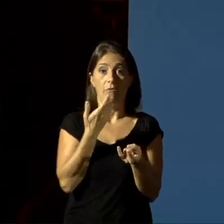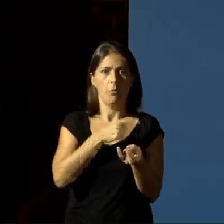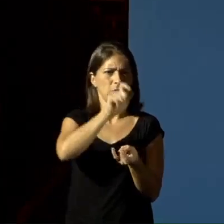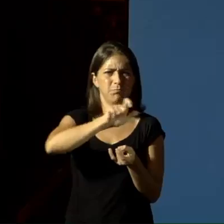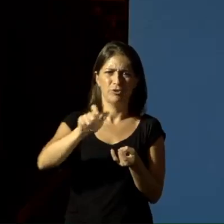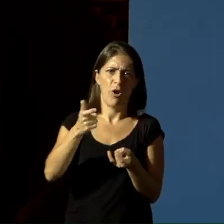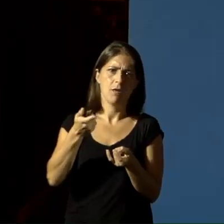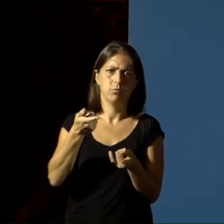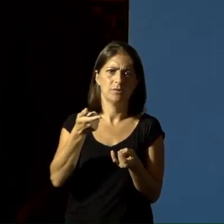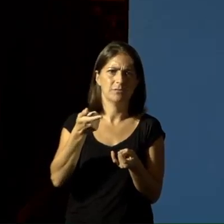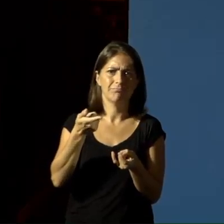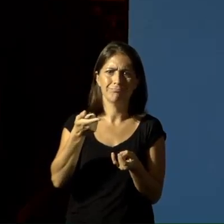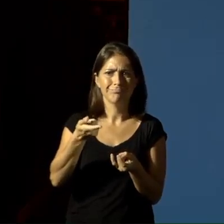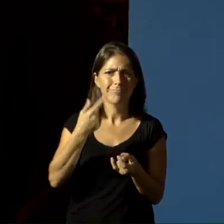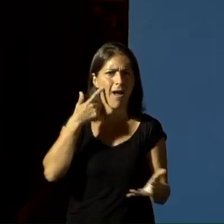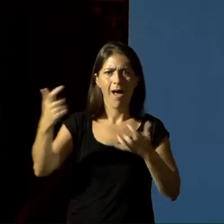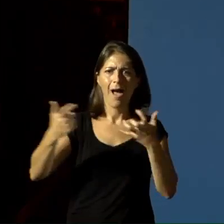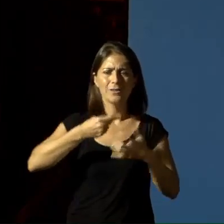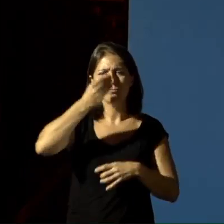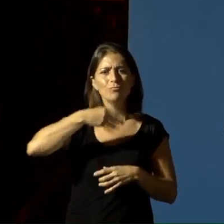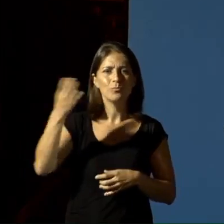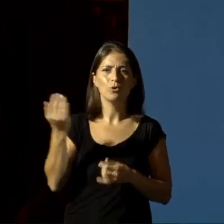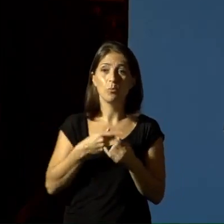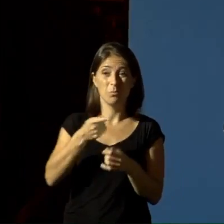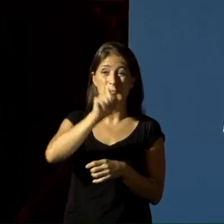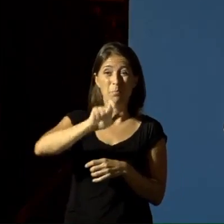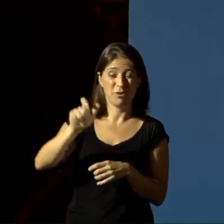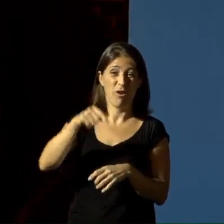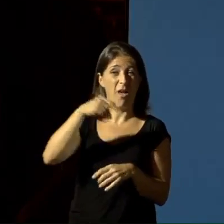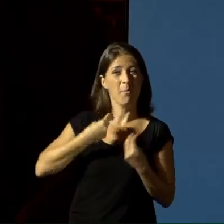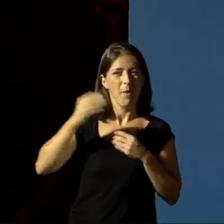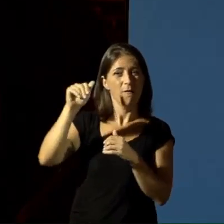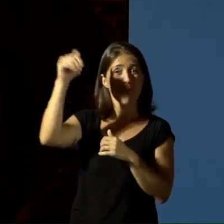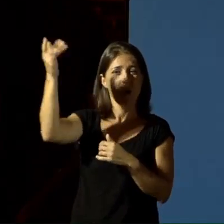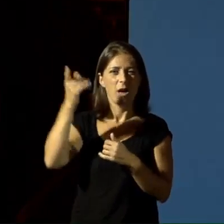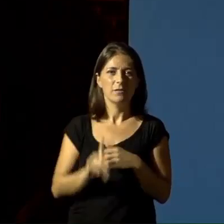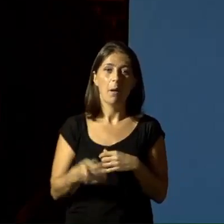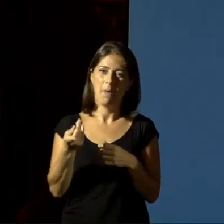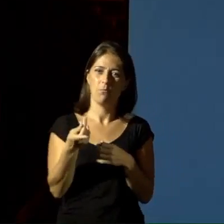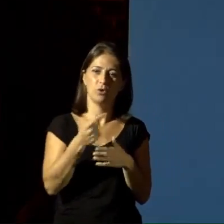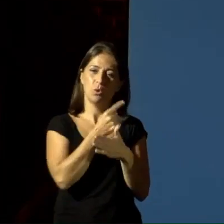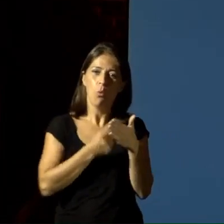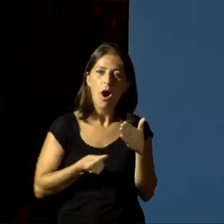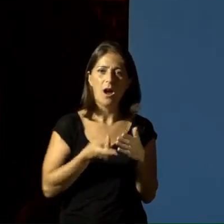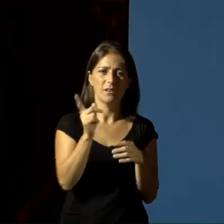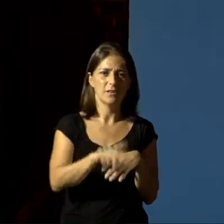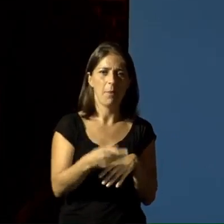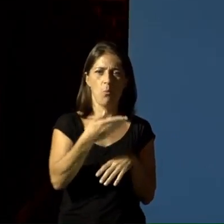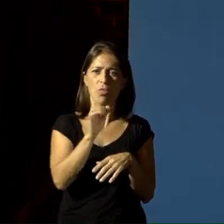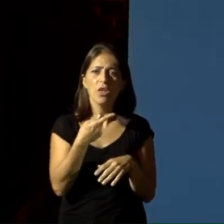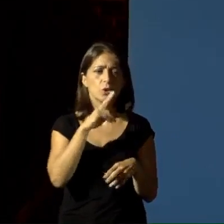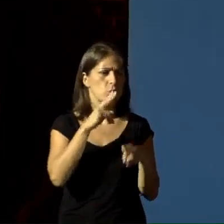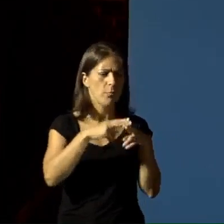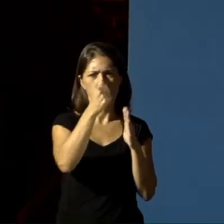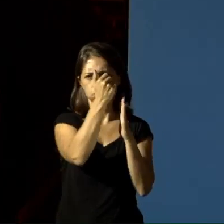grandes artistas, do Virxilio, do Xosé Luis de Dios, dos Quesadas, Xaime e Antonio, de Buciños,